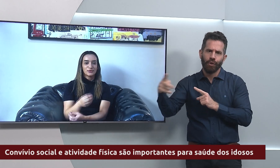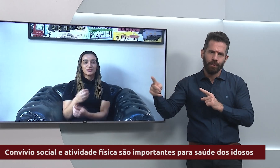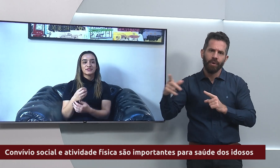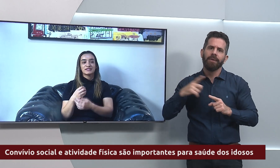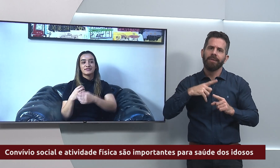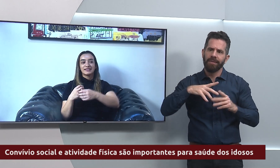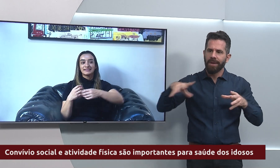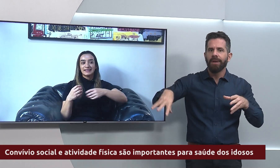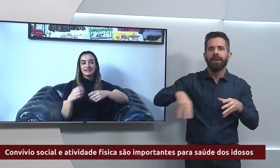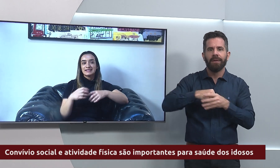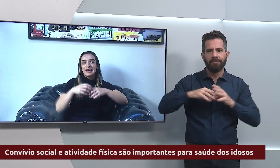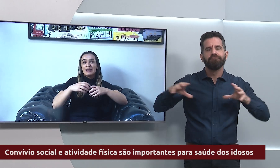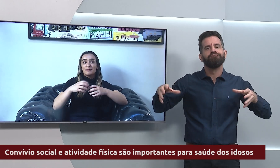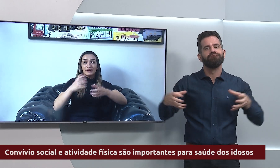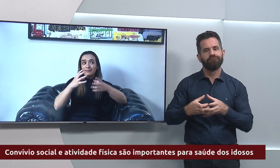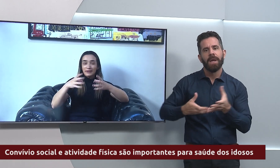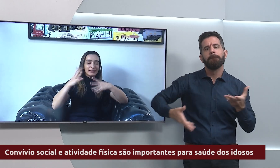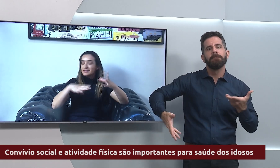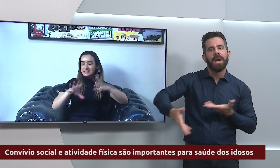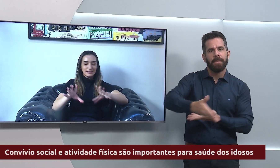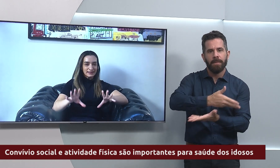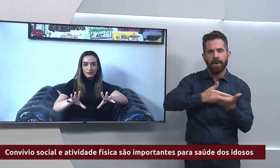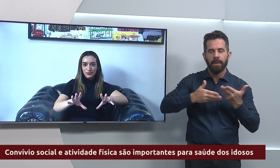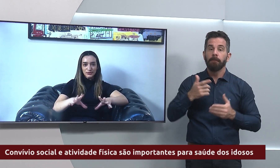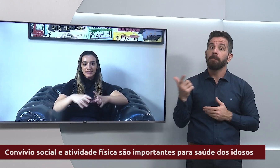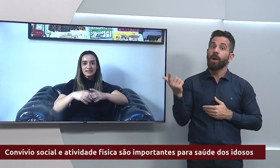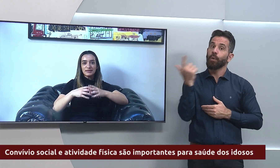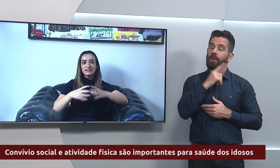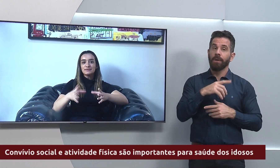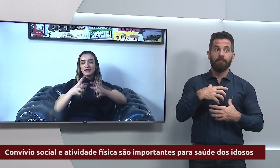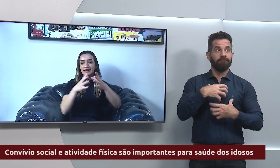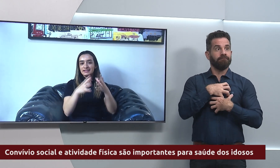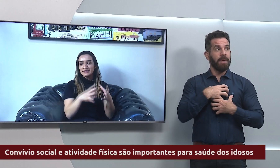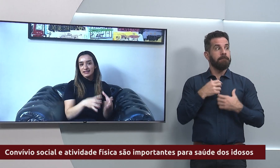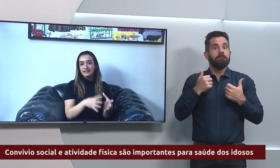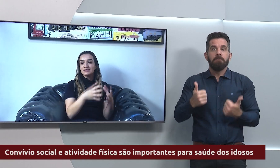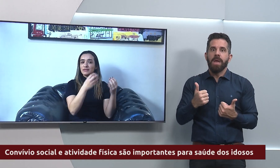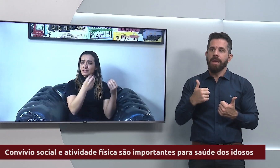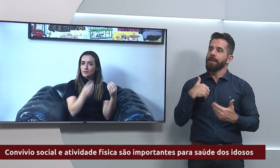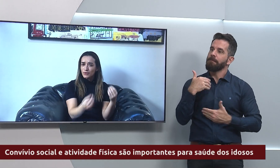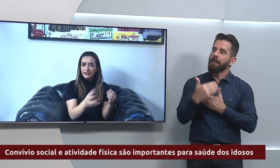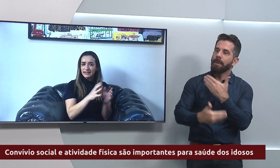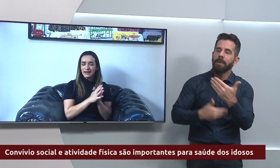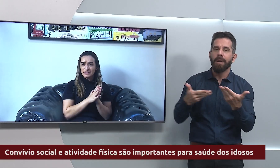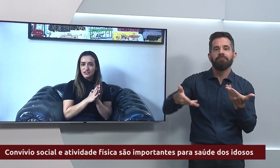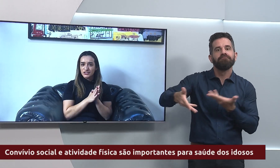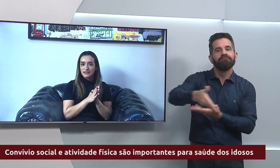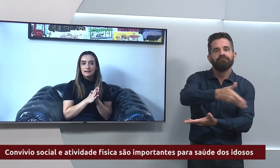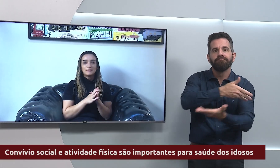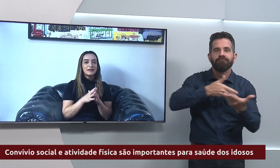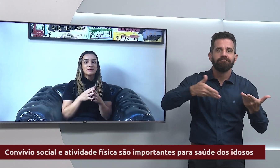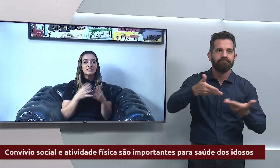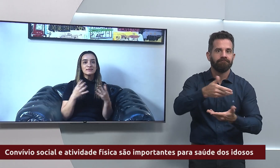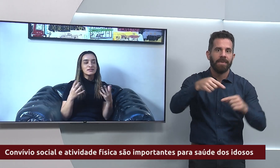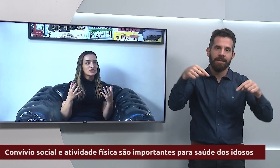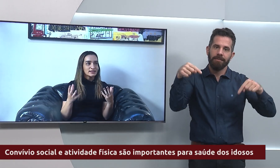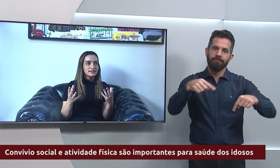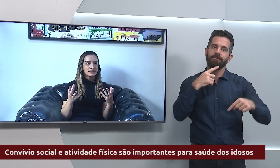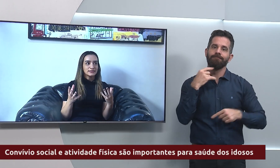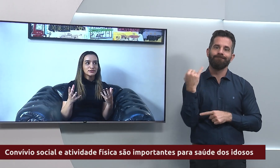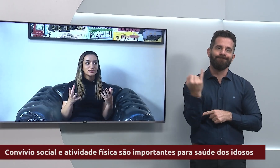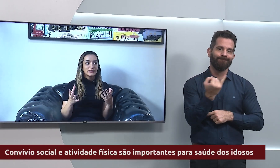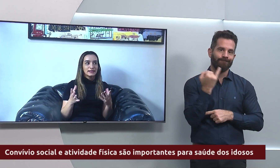dia os encontros das fiandeiras, para que elas se sintam úteis mesmo e reinseridas mesmo com a idade, né, mesmo